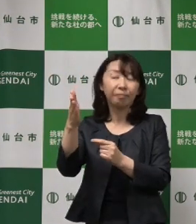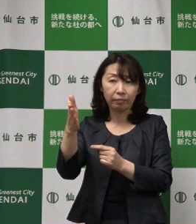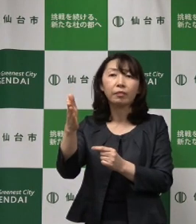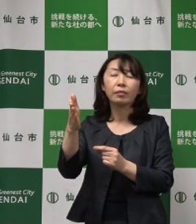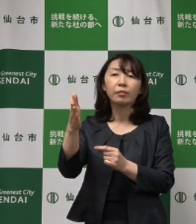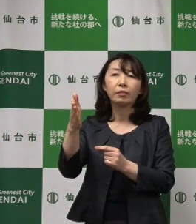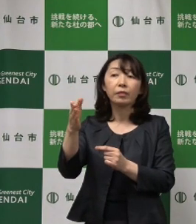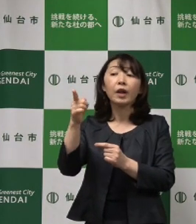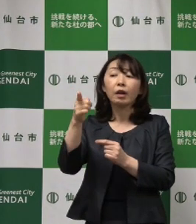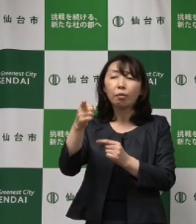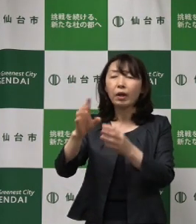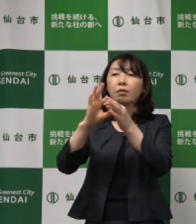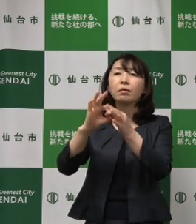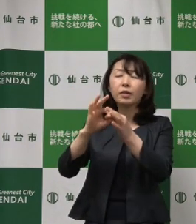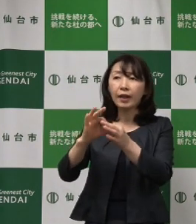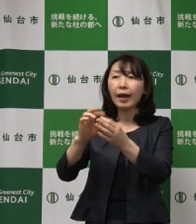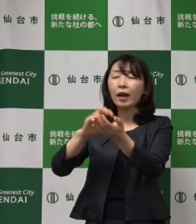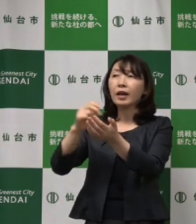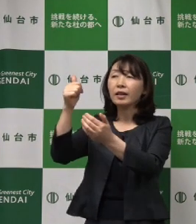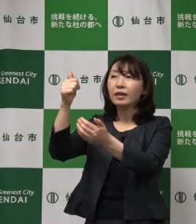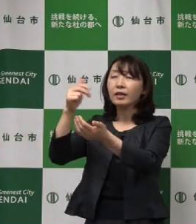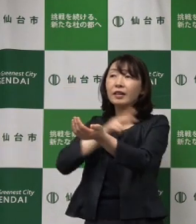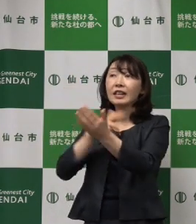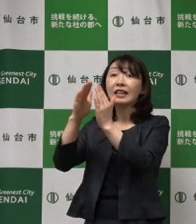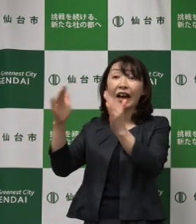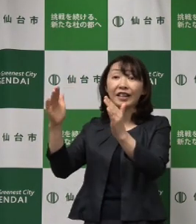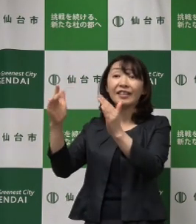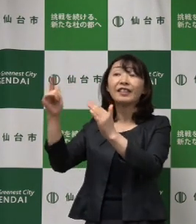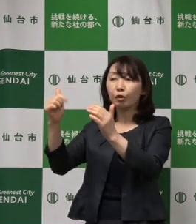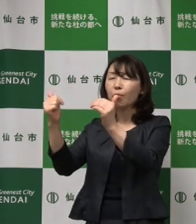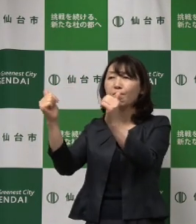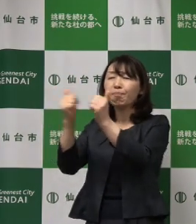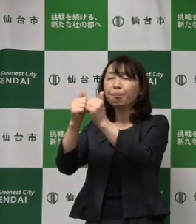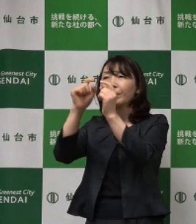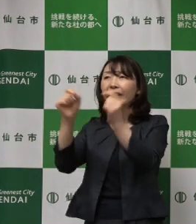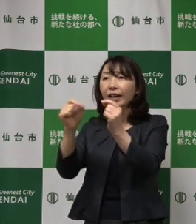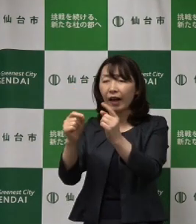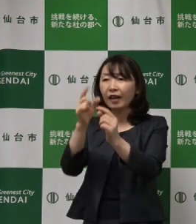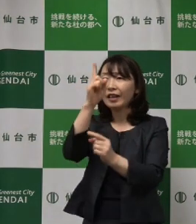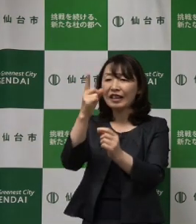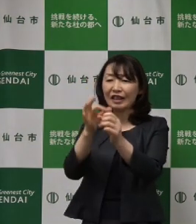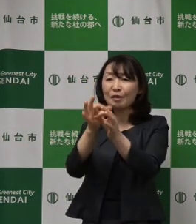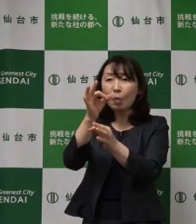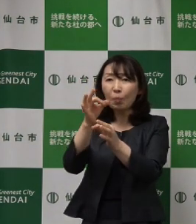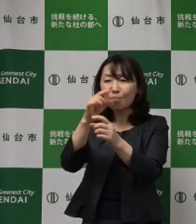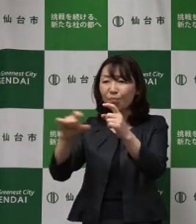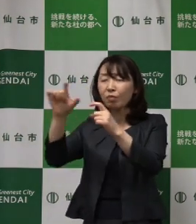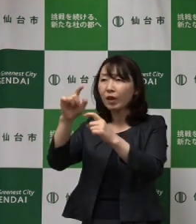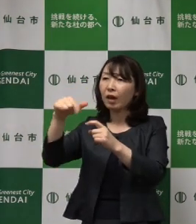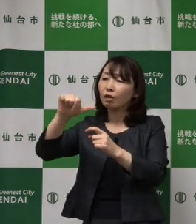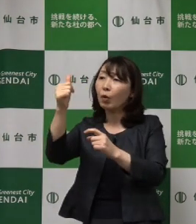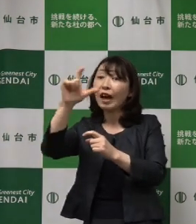医師会との協議の上で、1本あたり500円の上増しをするということで、合意が取れてござい